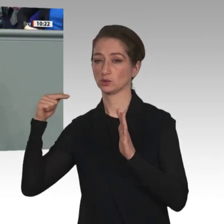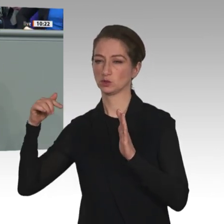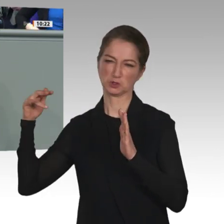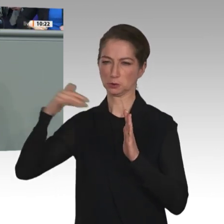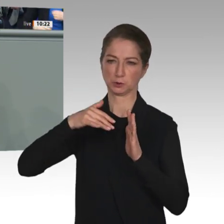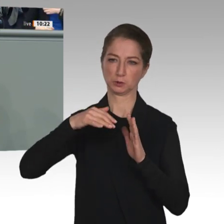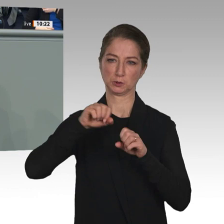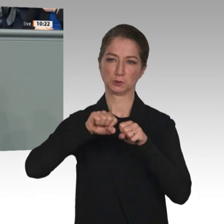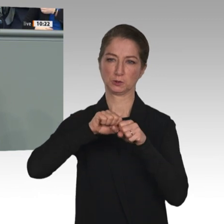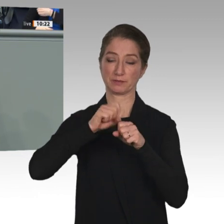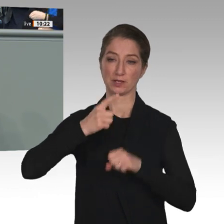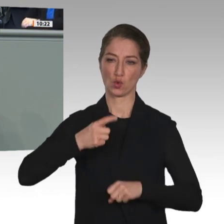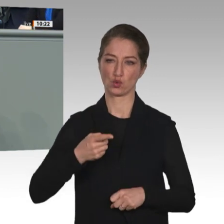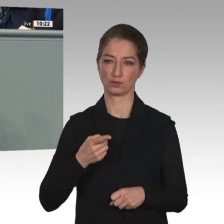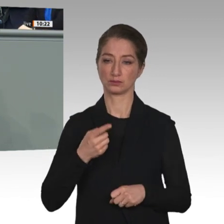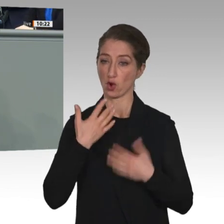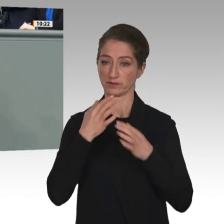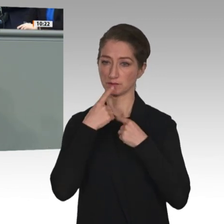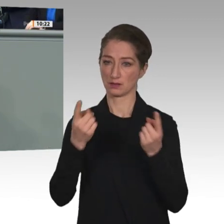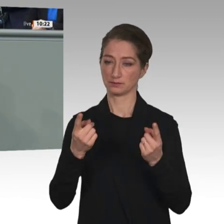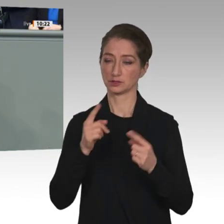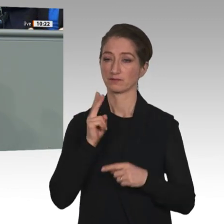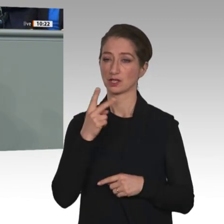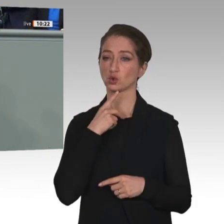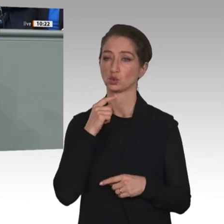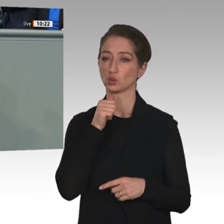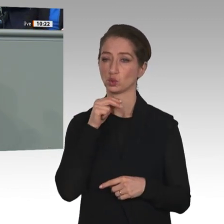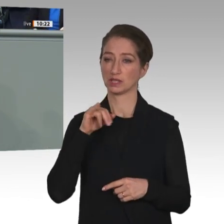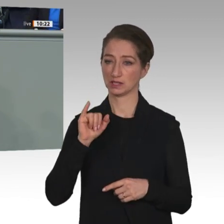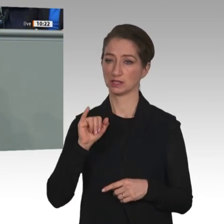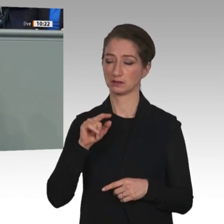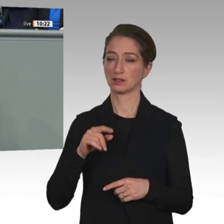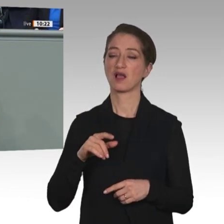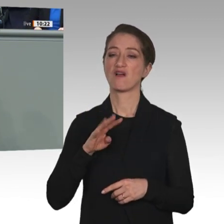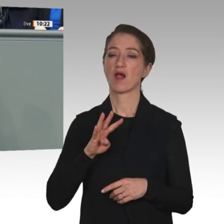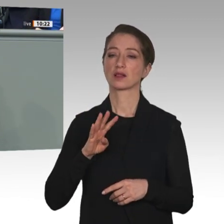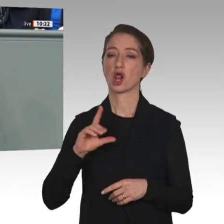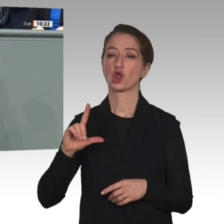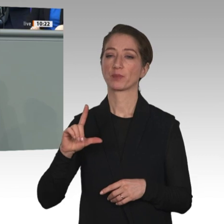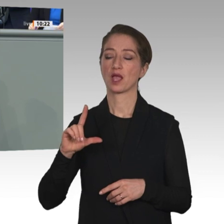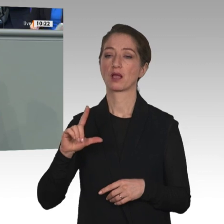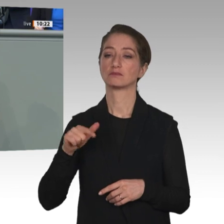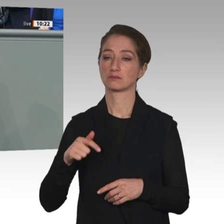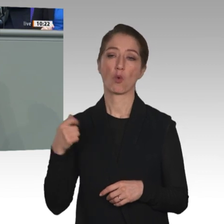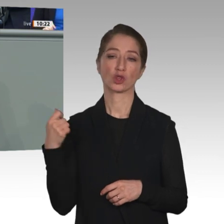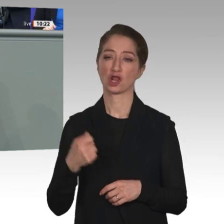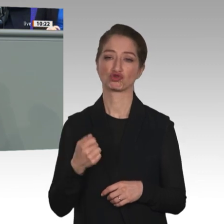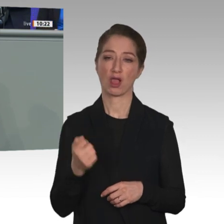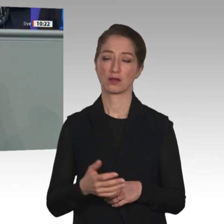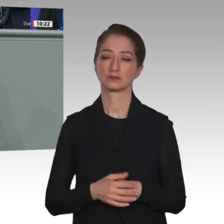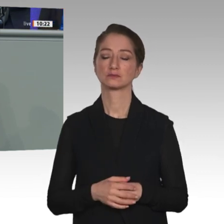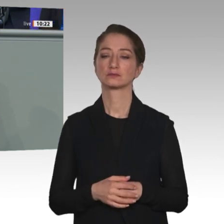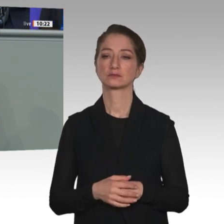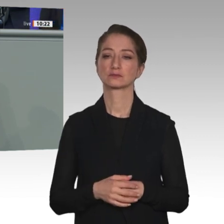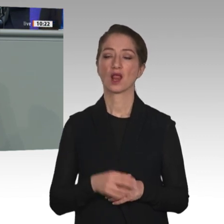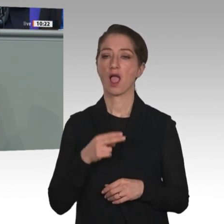Juni der Mordanschlag auf Walter Lübcke gewesen. Es war das versuchte Massaker an der jüdischen Gemeinde